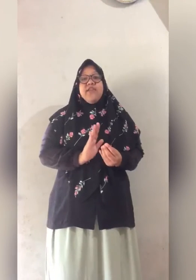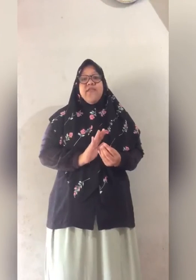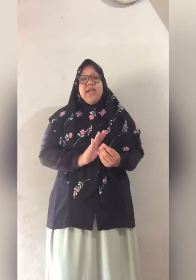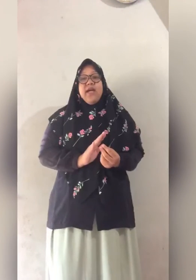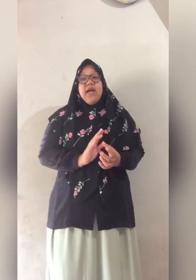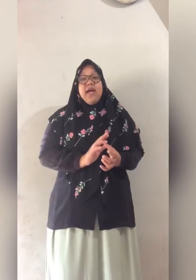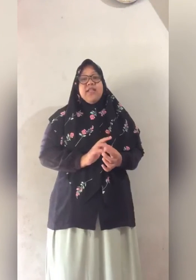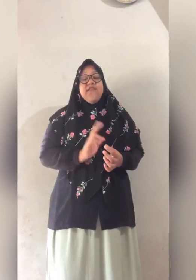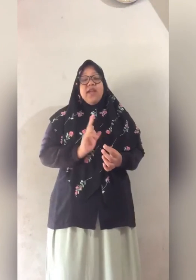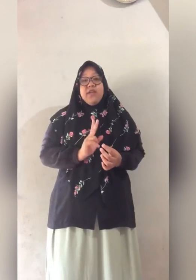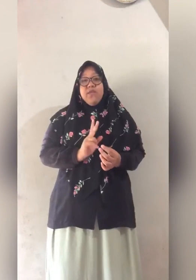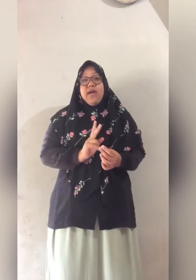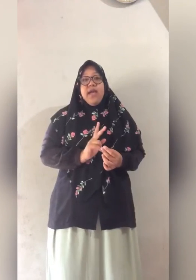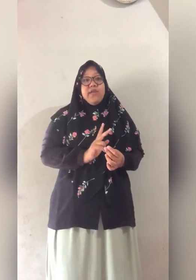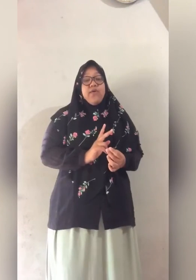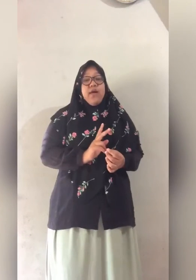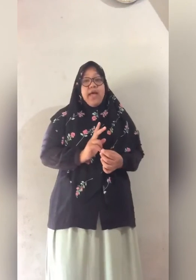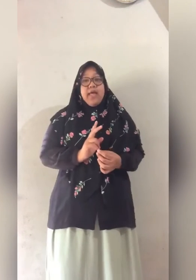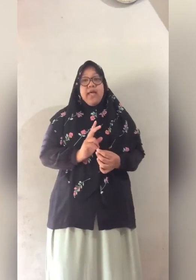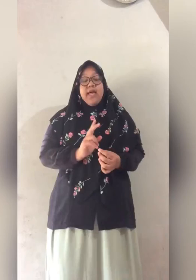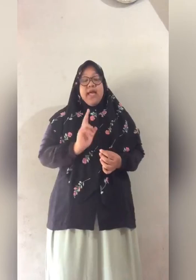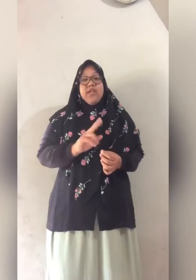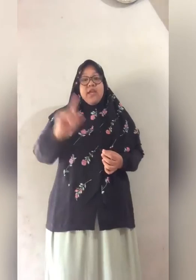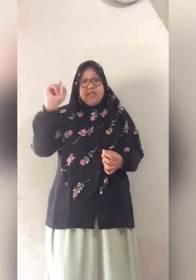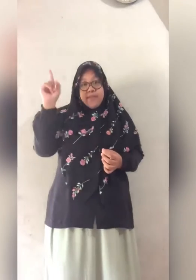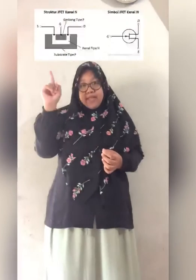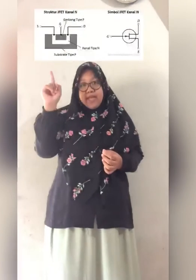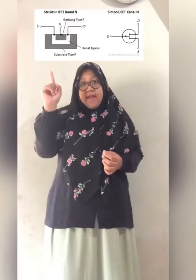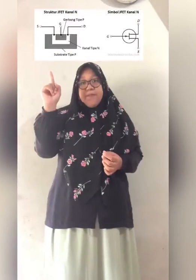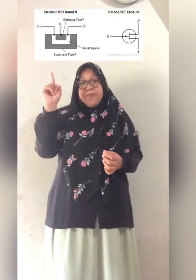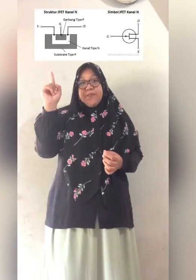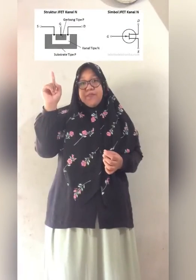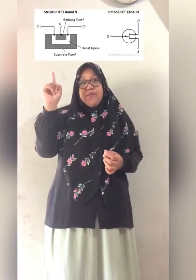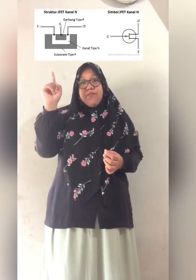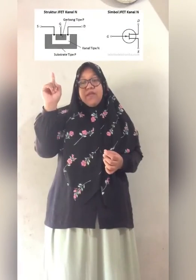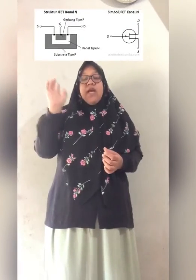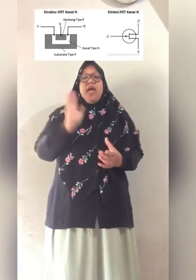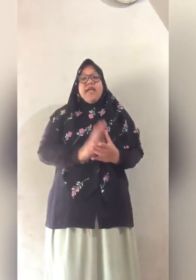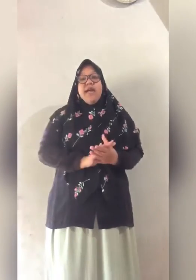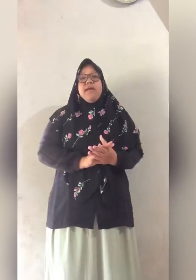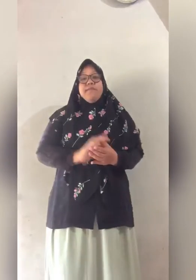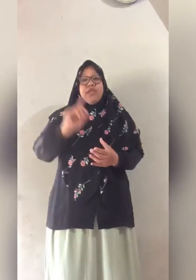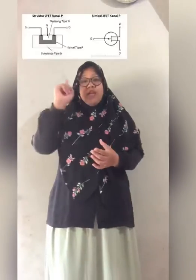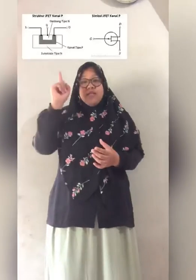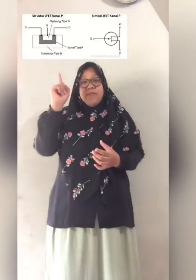JFET. JFET ada 2, yaitu N-channel seperti ini dan P-channel seperti